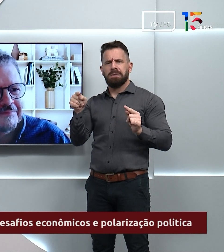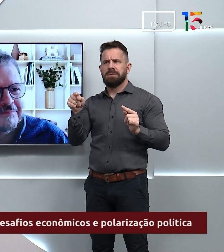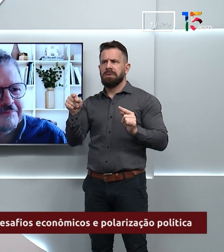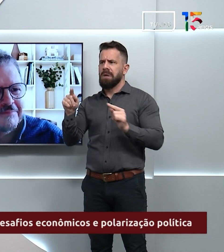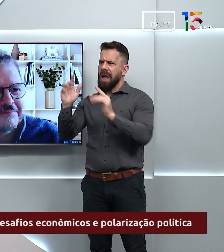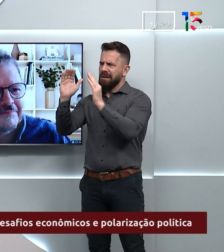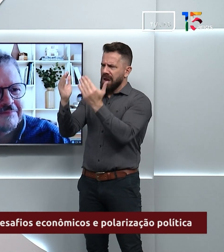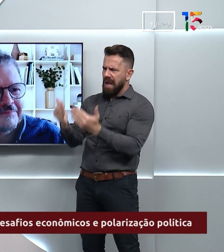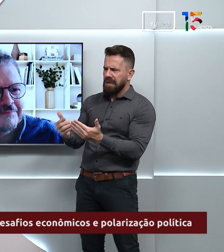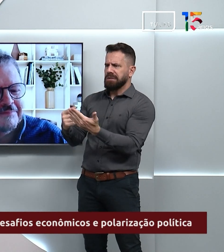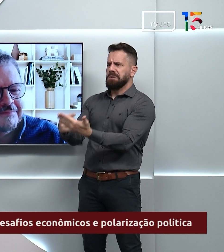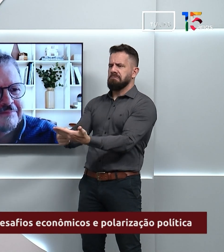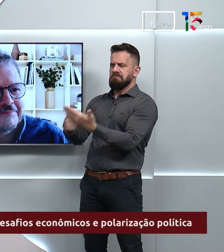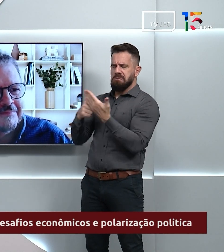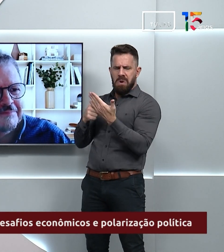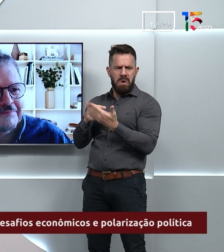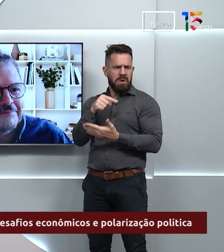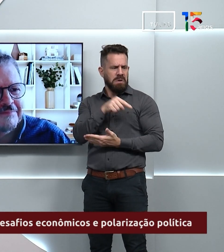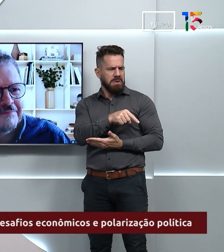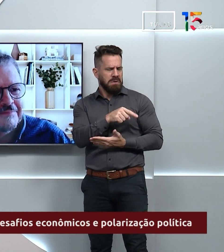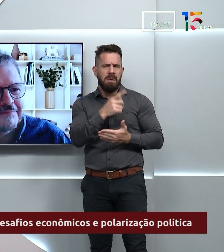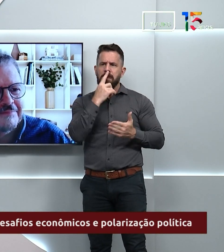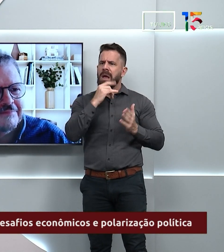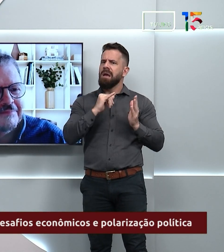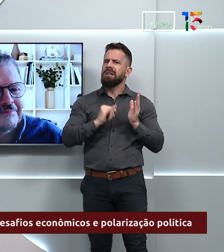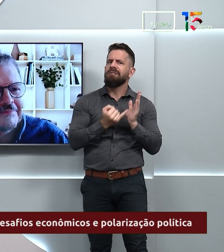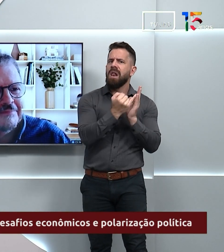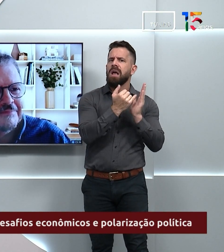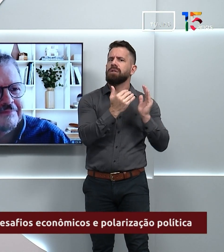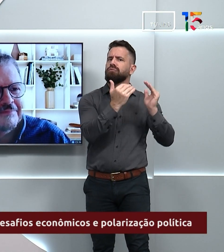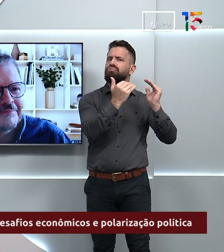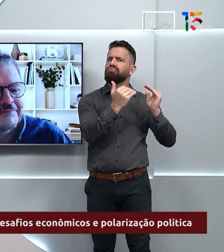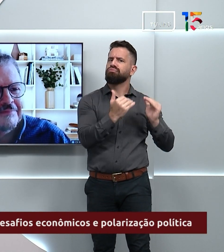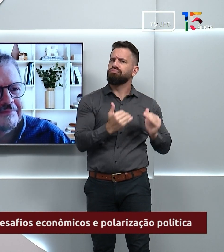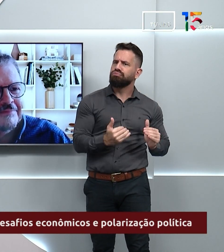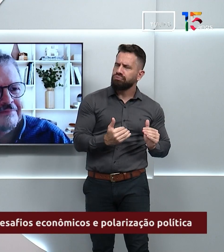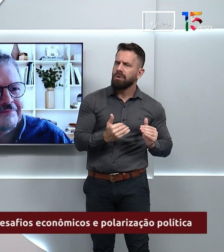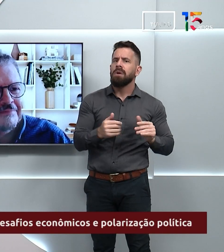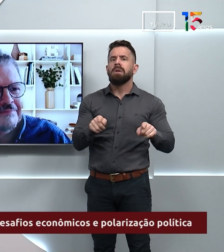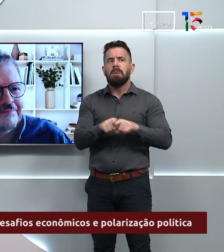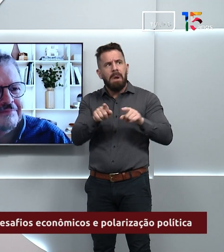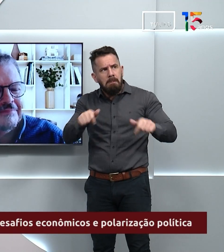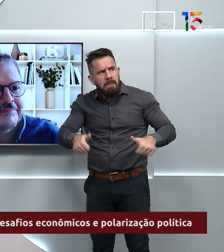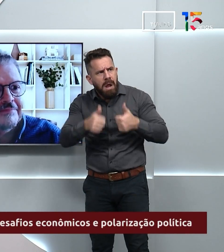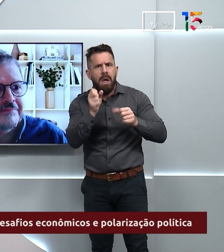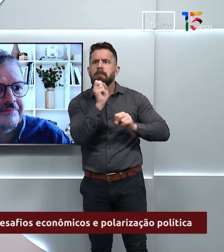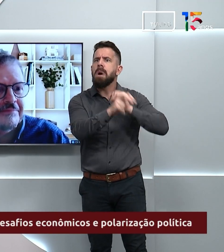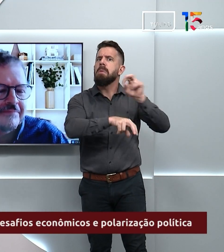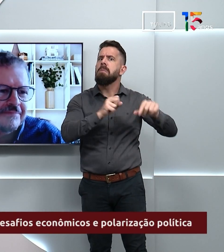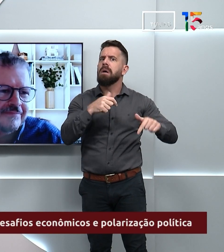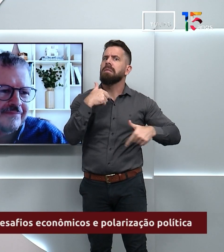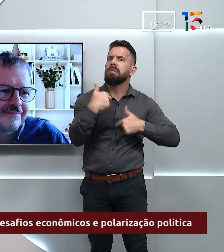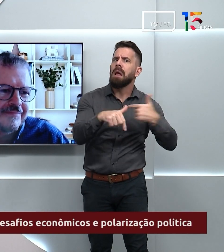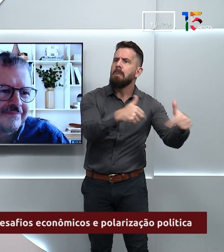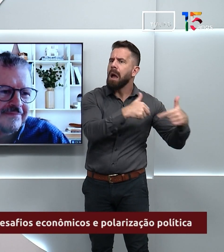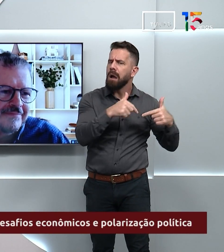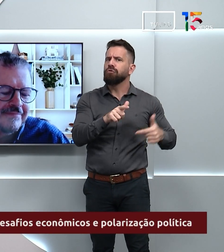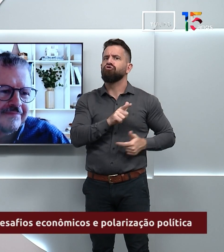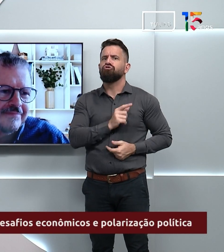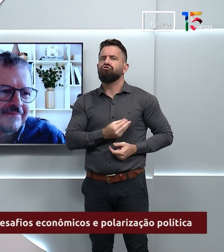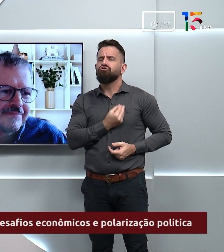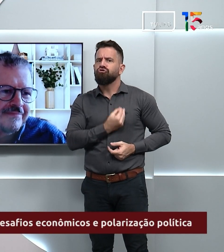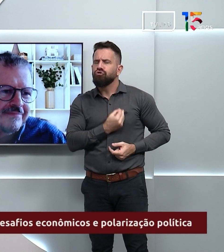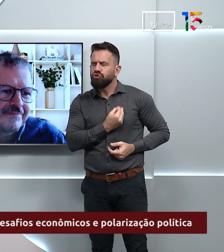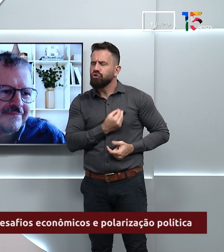que é apontado, né, por exemplo, de queda da inflação, de melhoria na empregabilidade dos brasileiros, né, a queda no desemprego. Como é que o